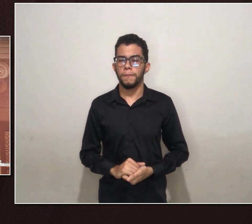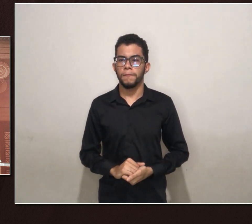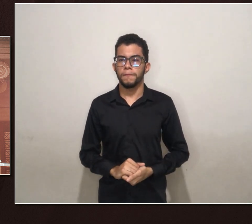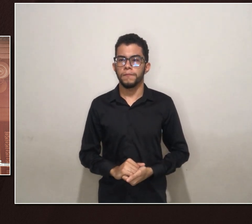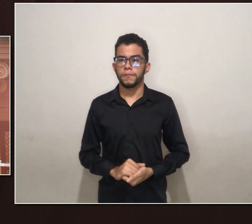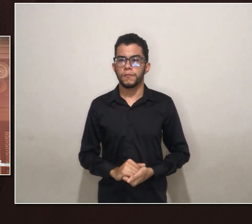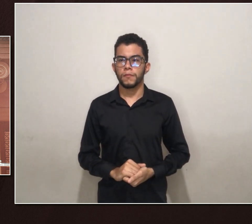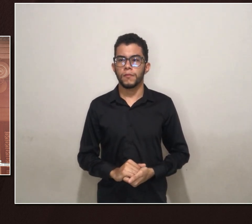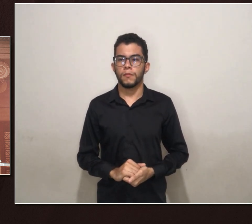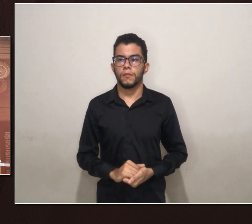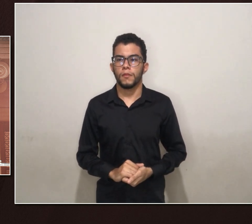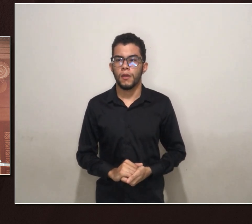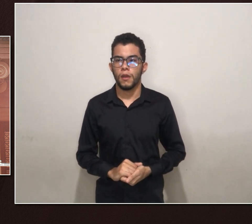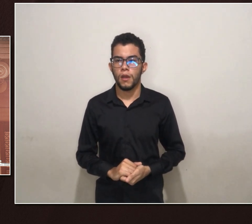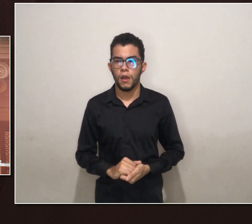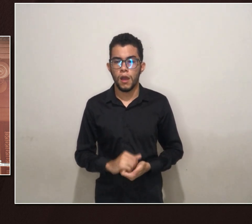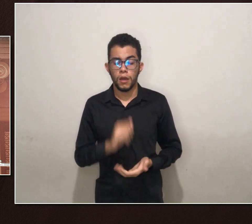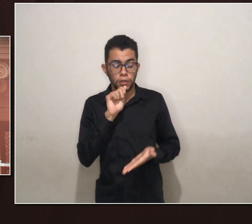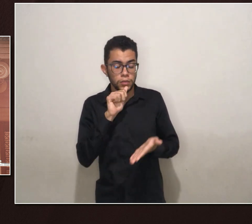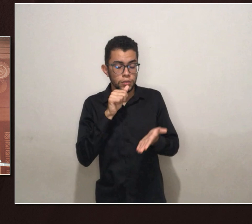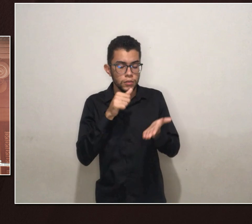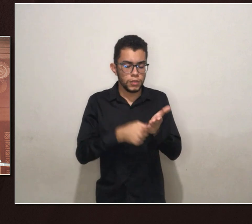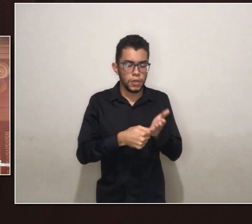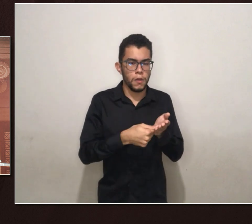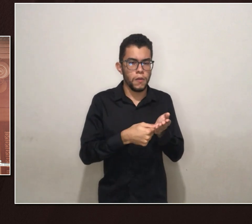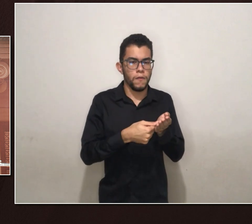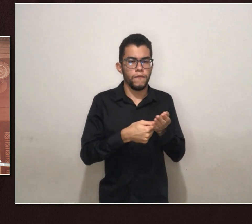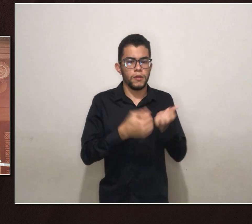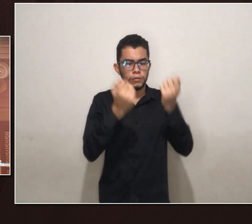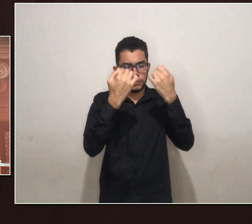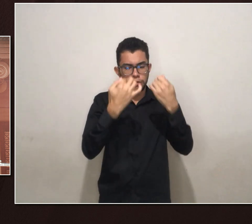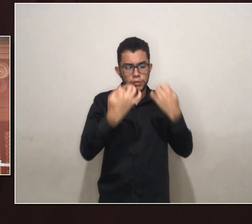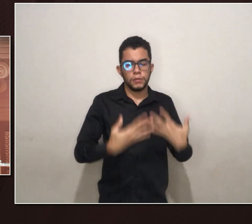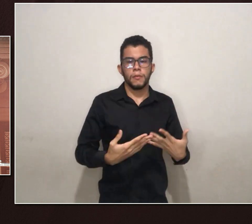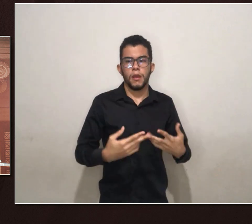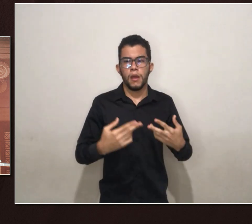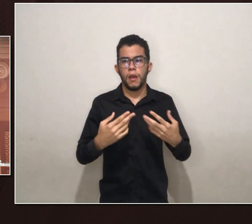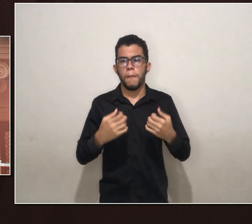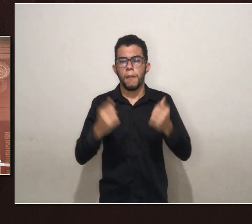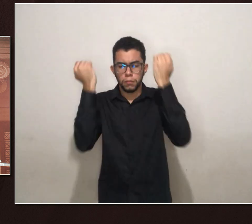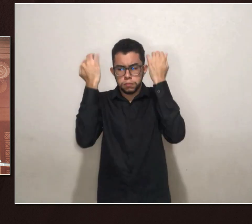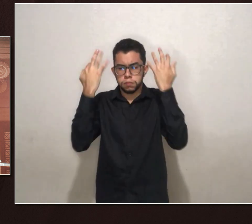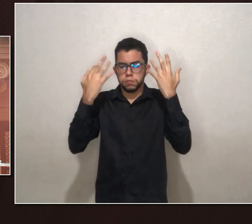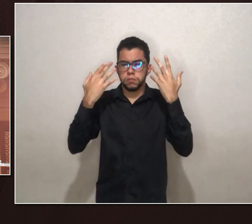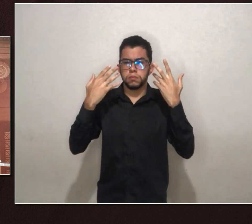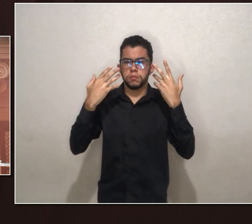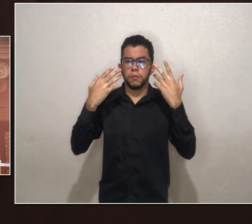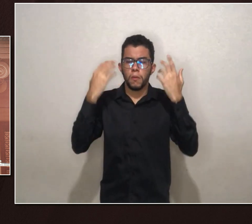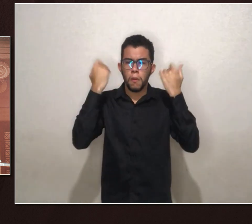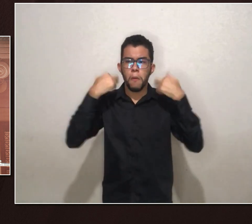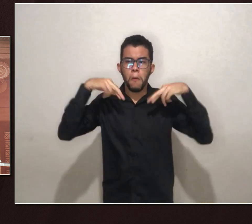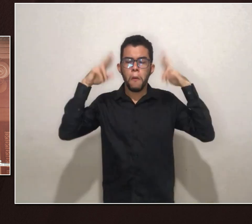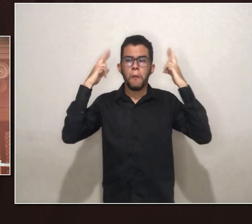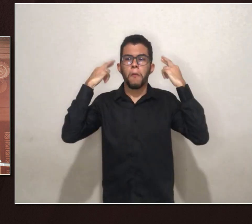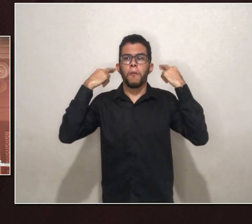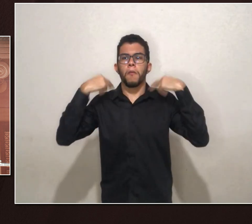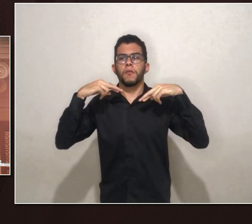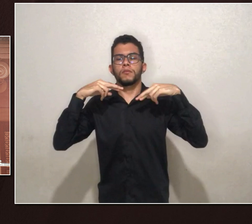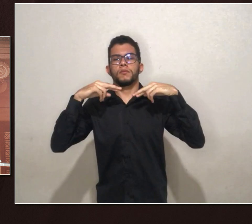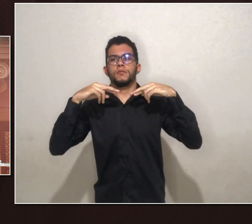primeiros selos pelo Cordeiro, que era o único digno de abrir os selos, né,